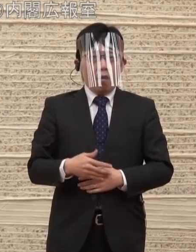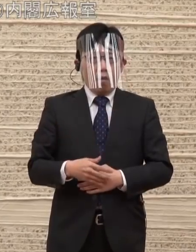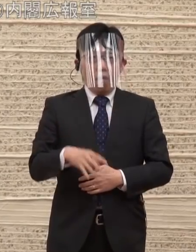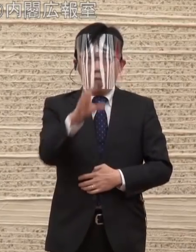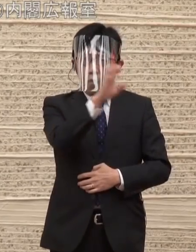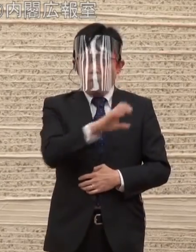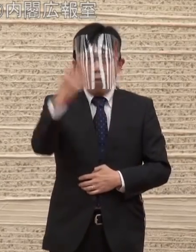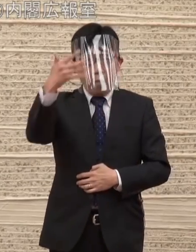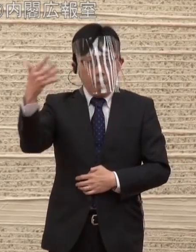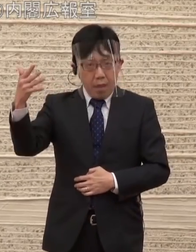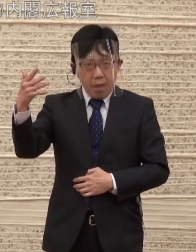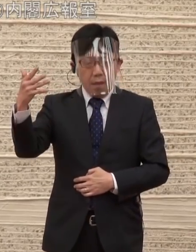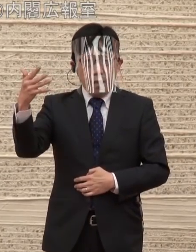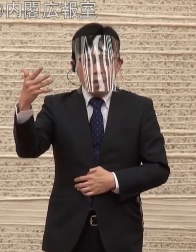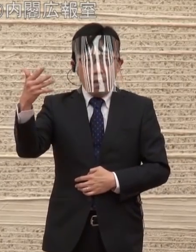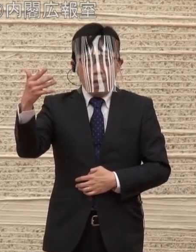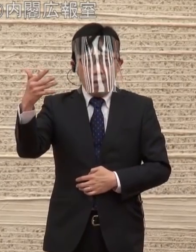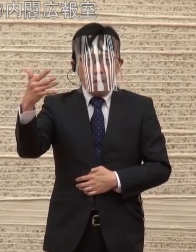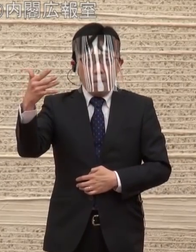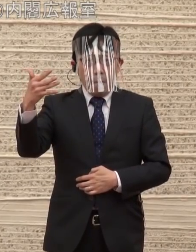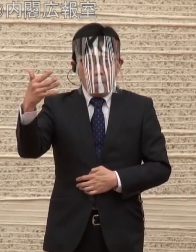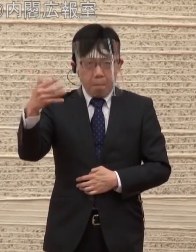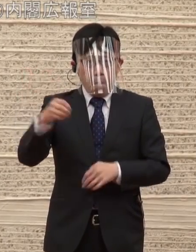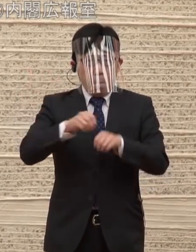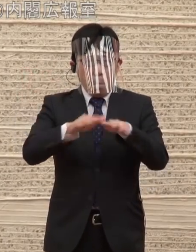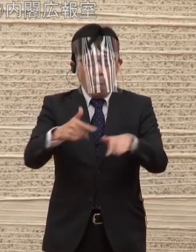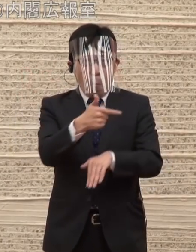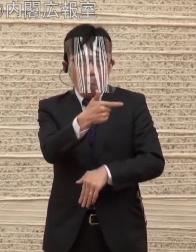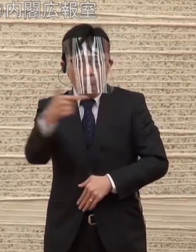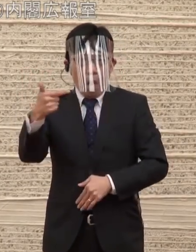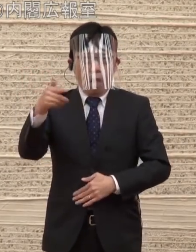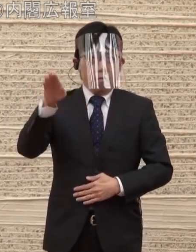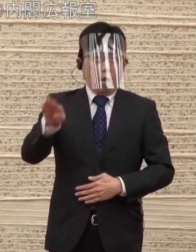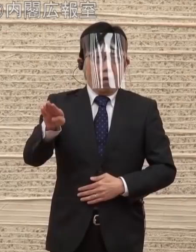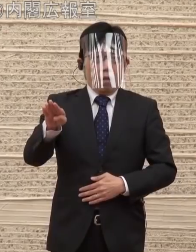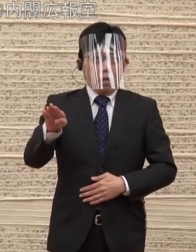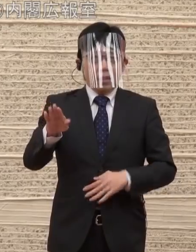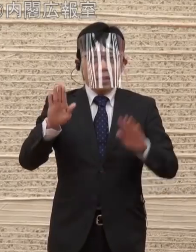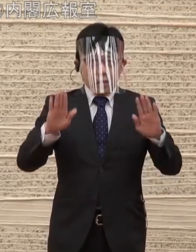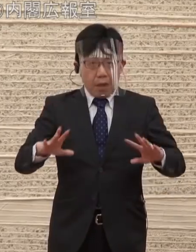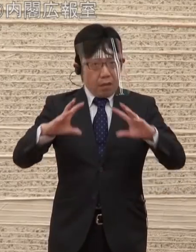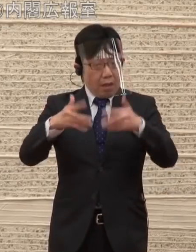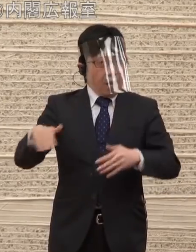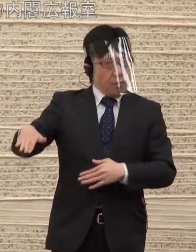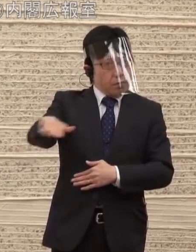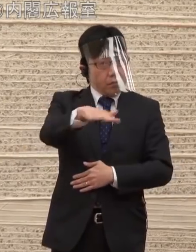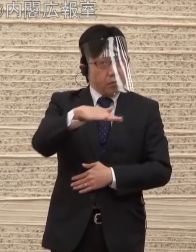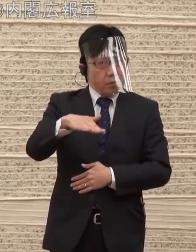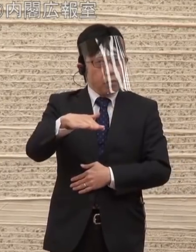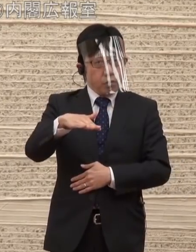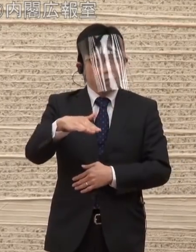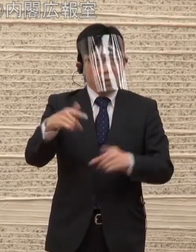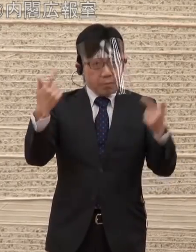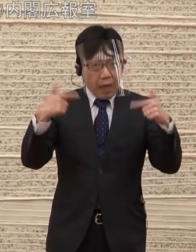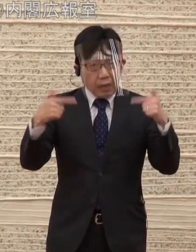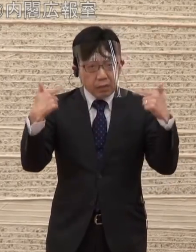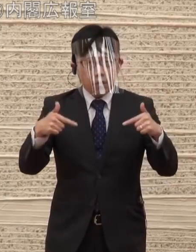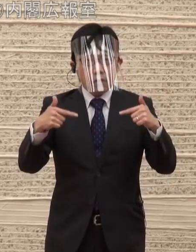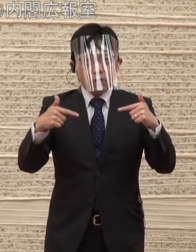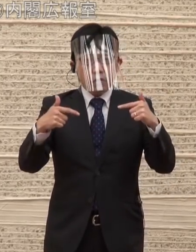爆発的な感染拡大が発生しました世界では今なお日々10万人を超える